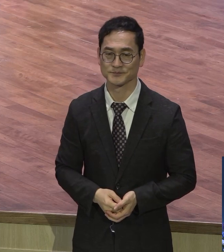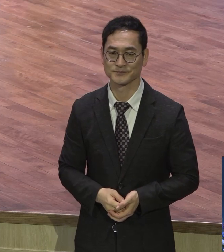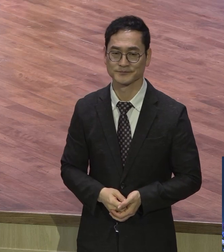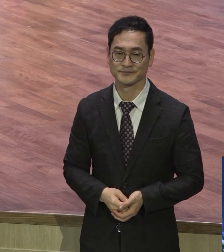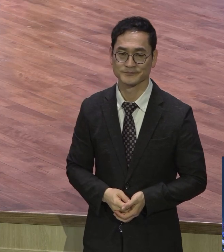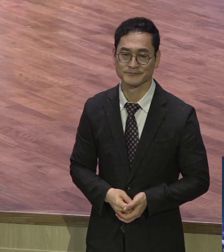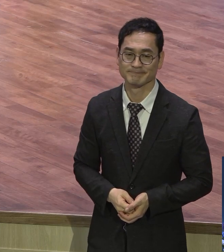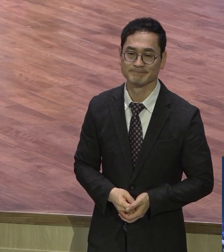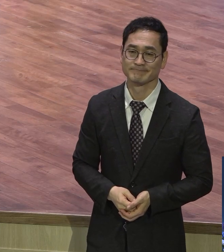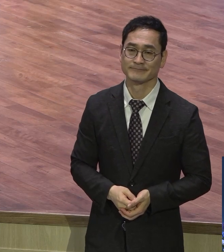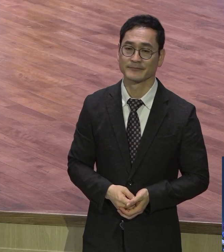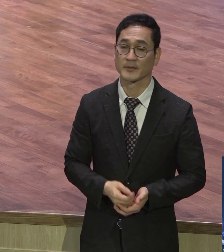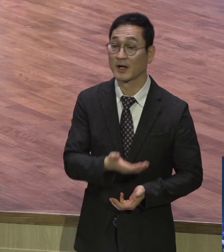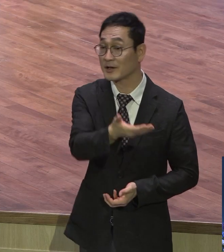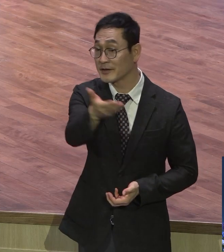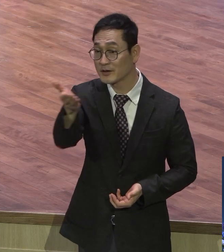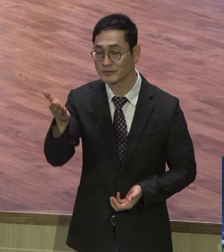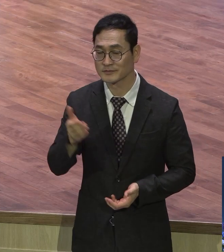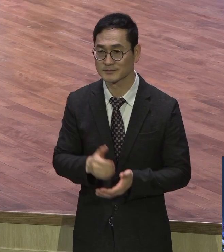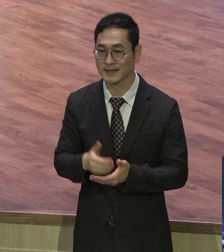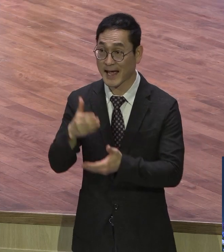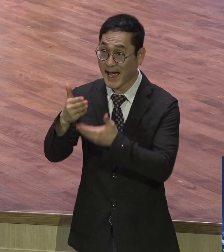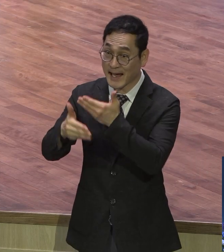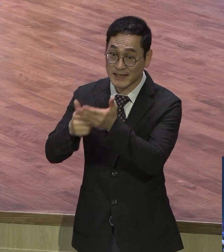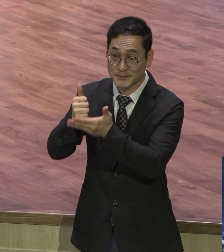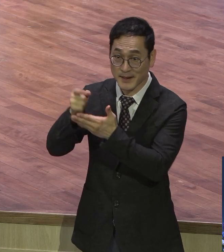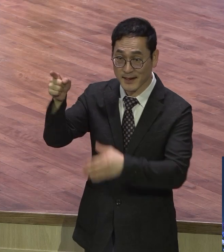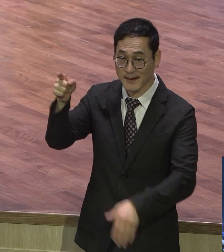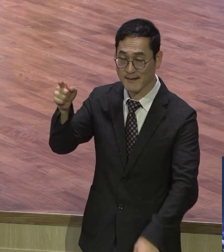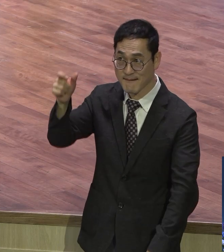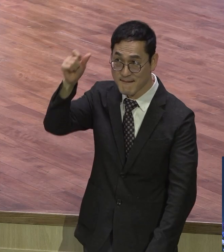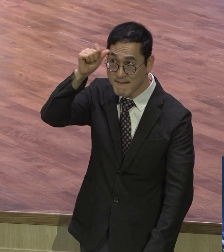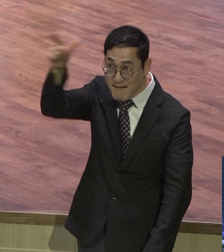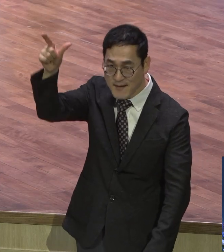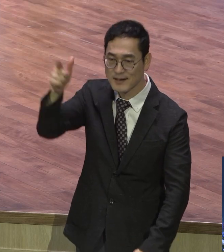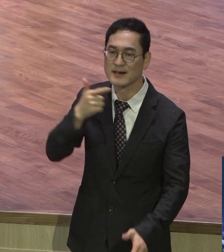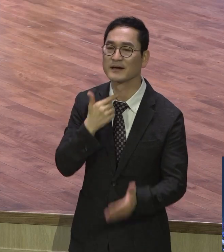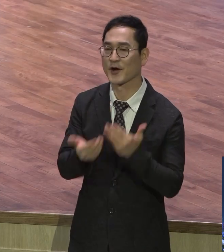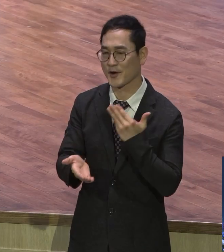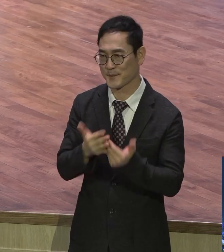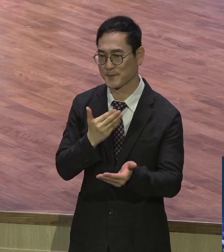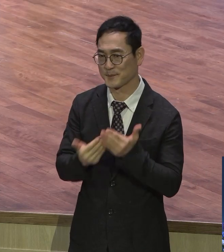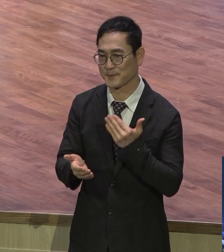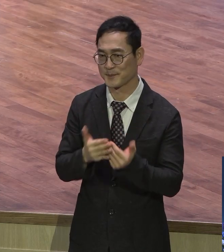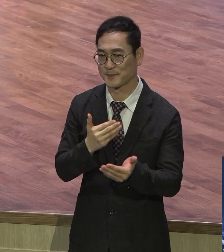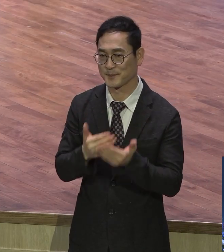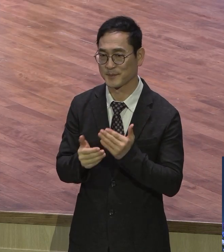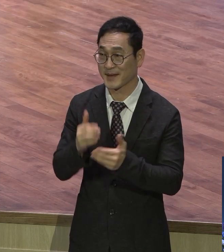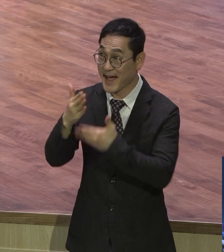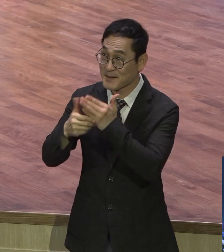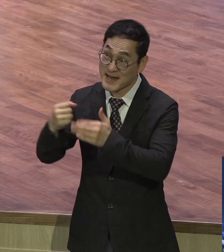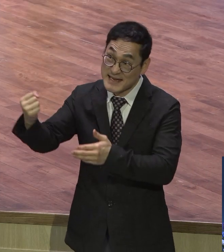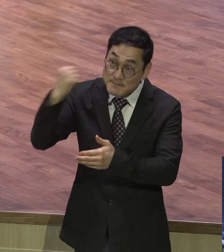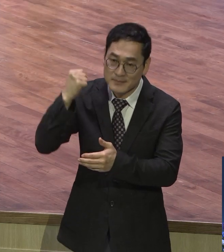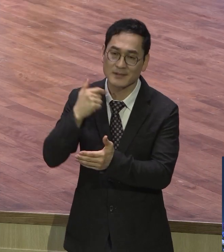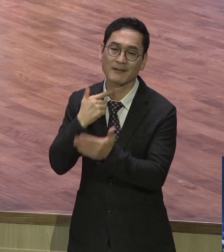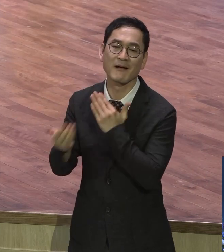성도들 하나님의 스케일을 체험하는 절대 믿음의 사람들에서 가는 곳마다